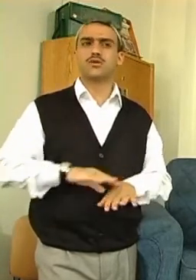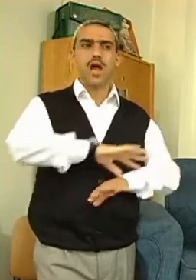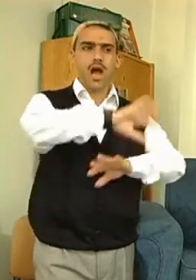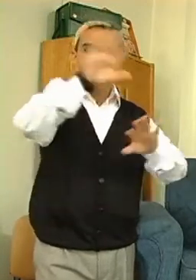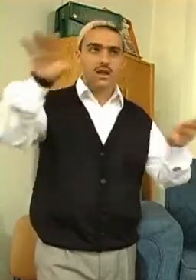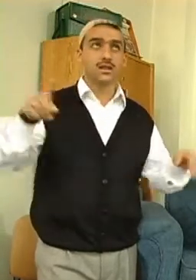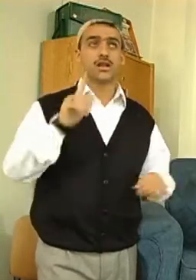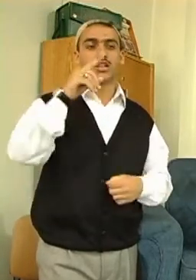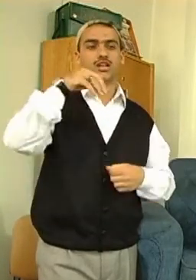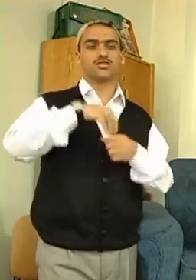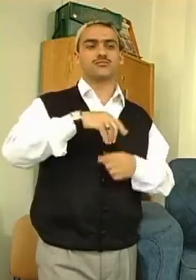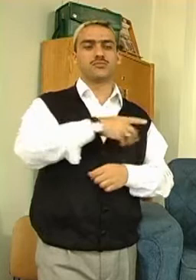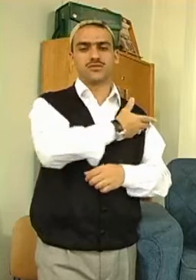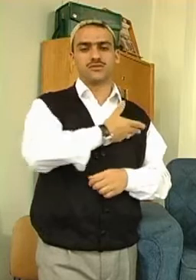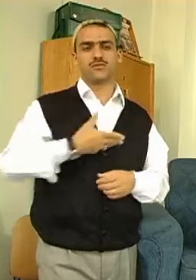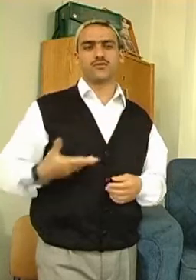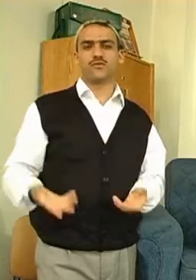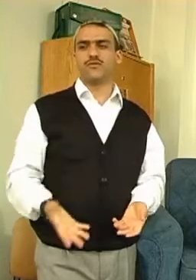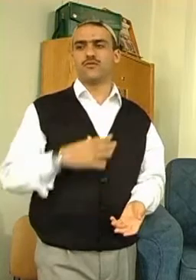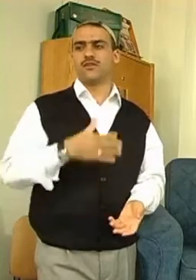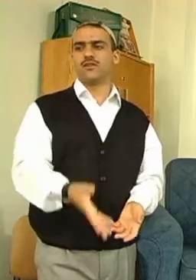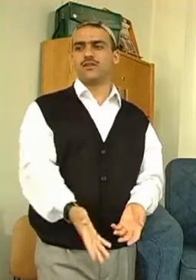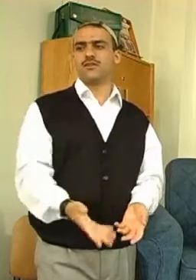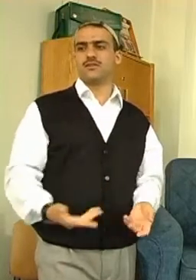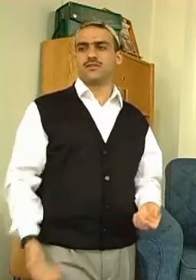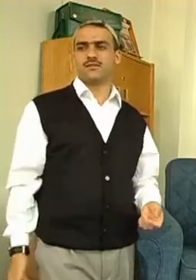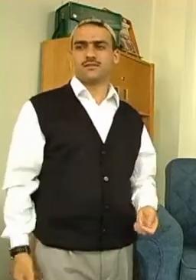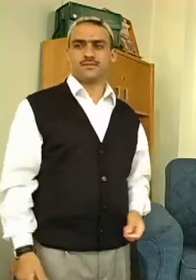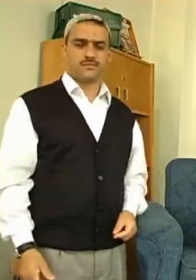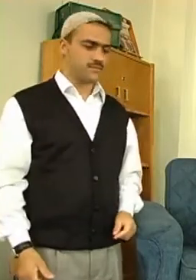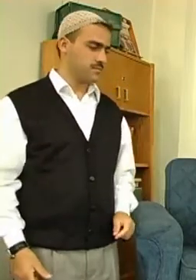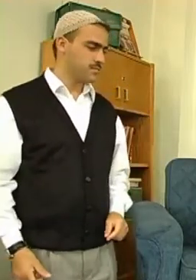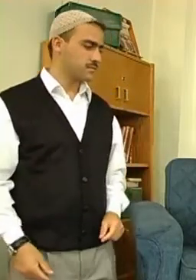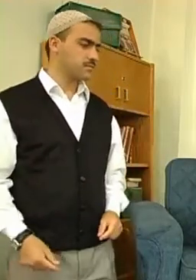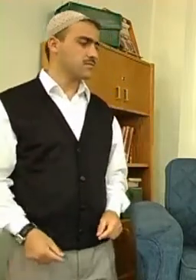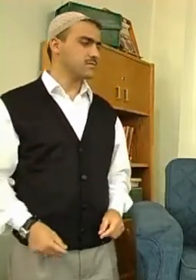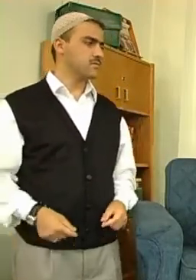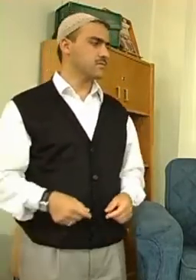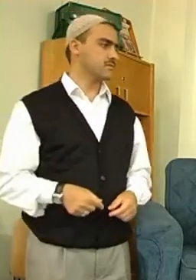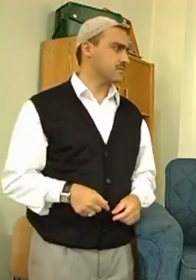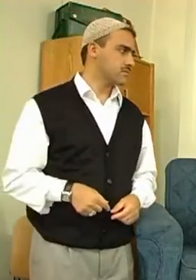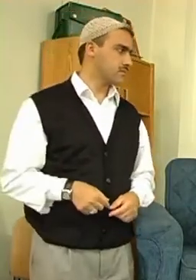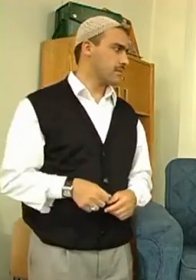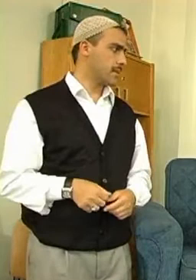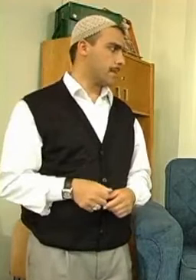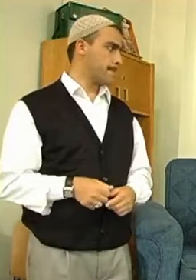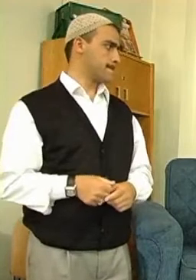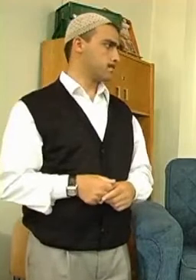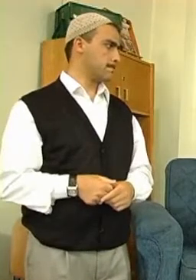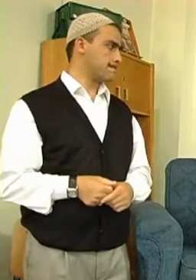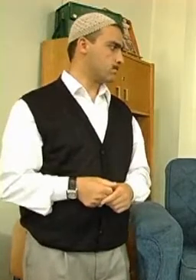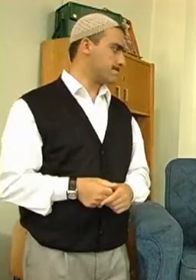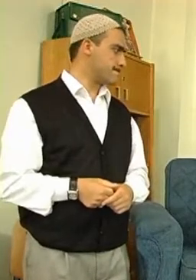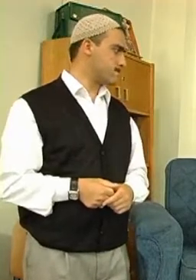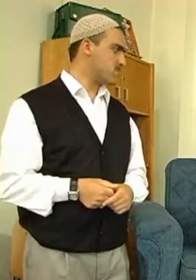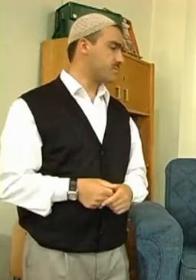bağısını alınabilir. İşte insan Cenab-ı Hakk'ın böyle antika bir sanatıdır. Misalden hakikate